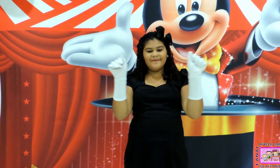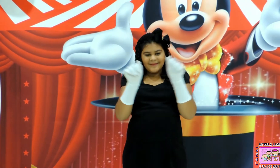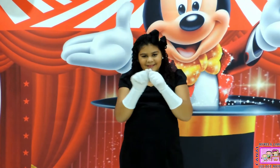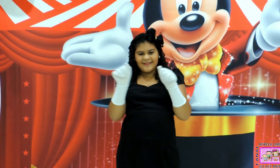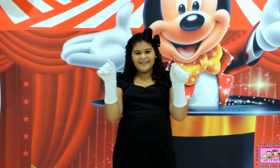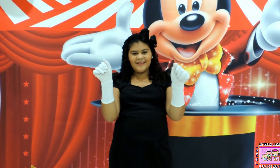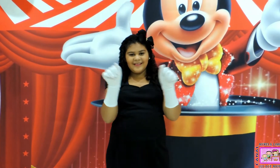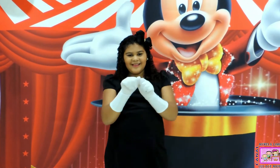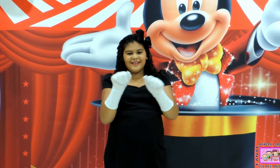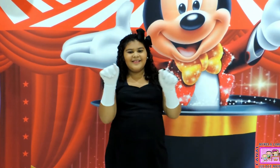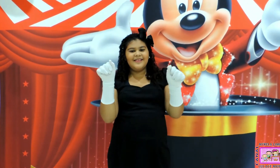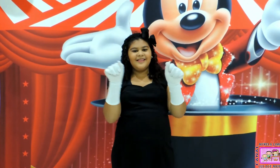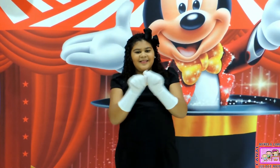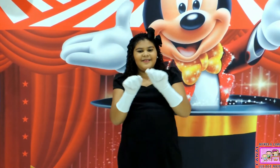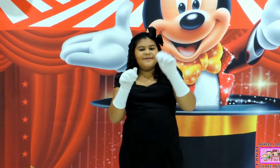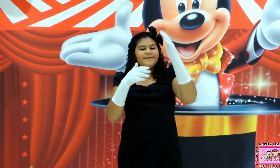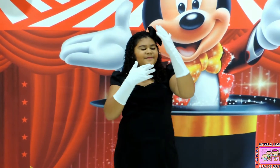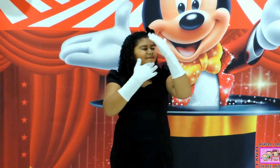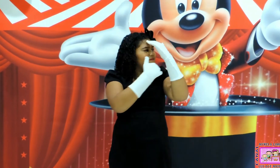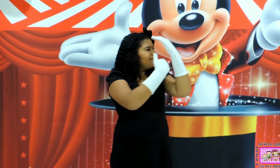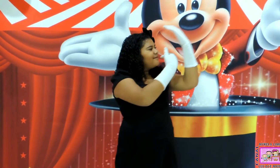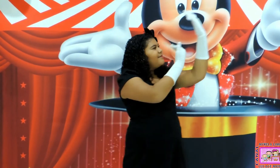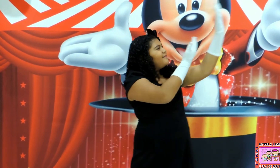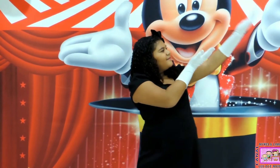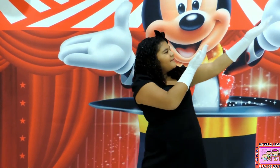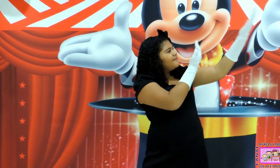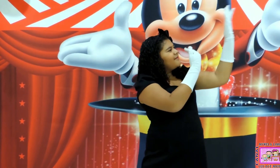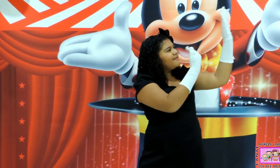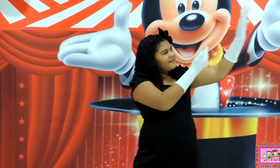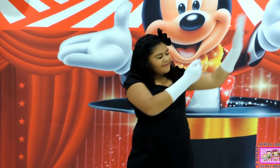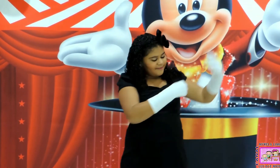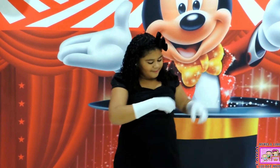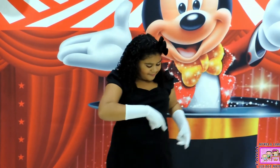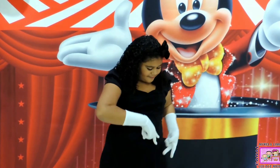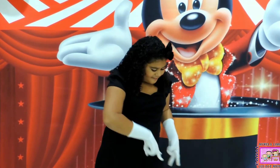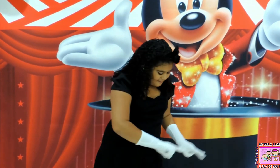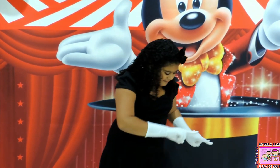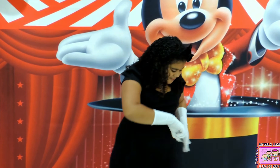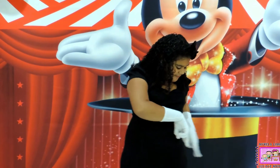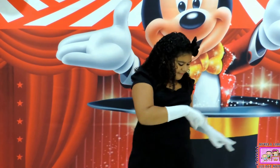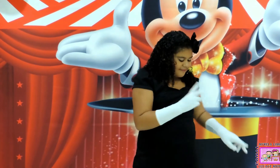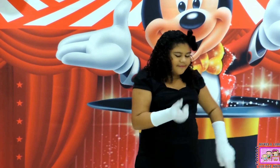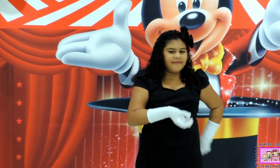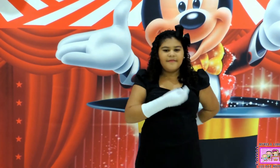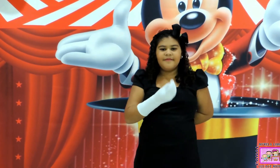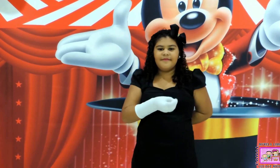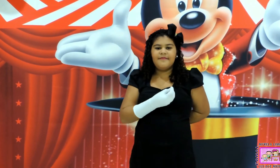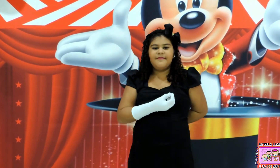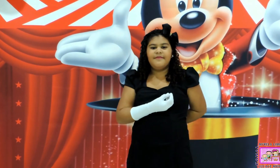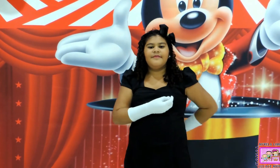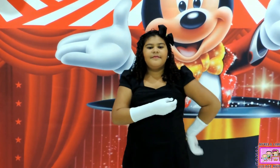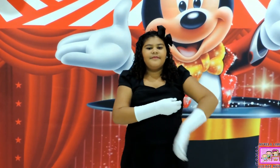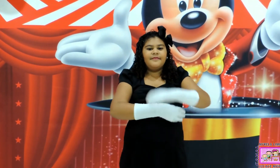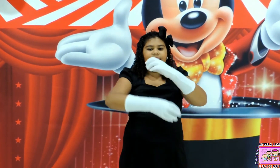enquanto eu viver